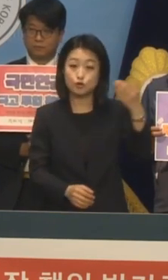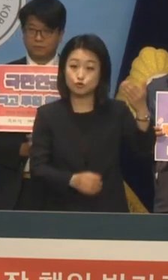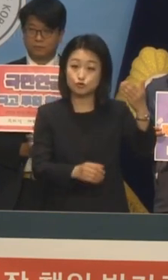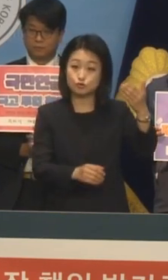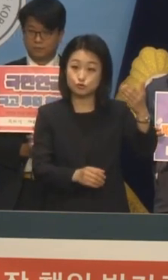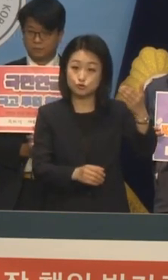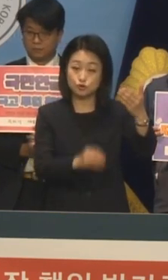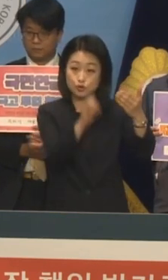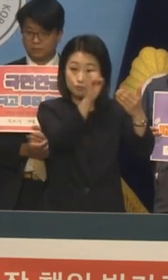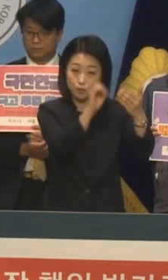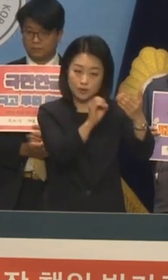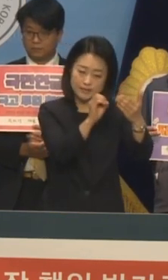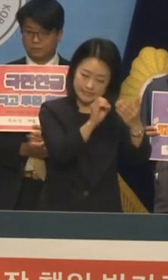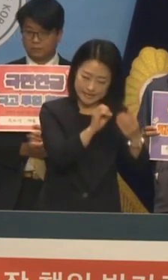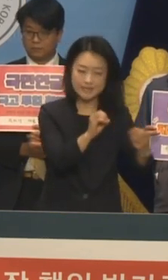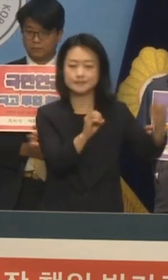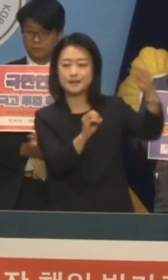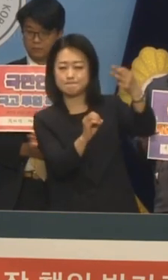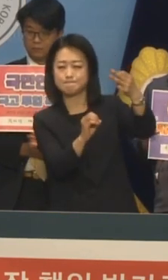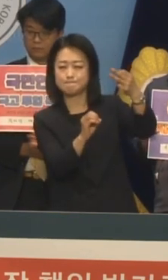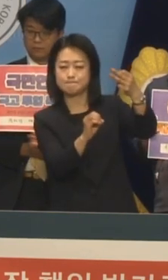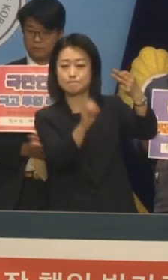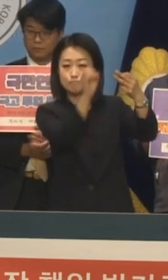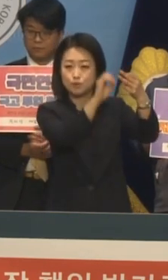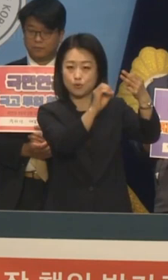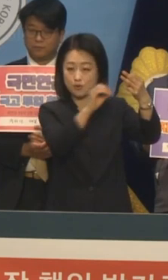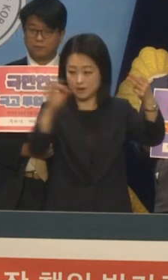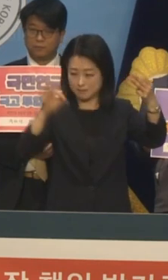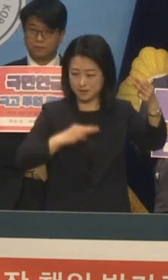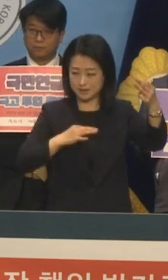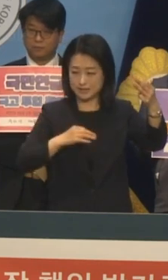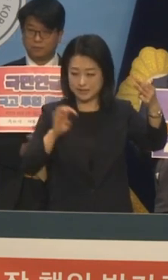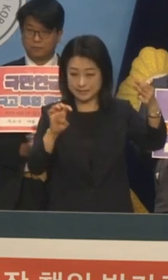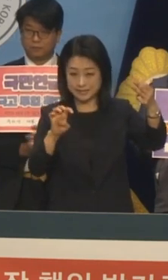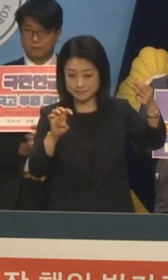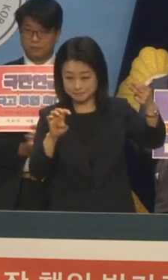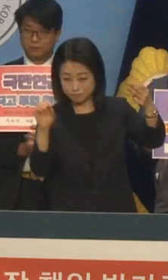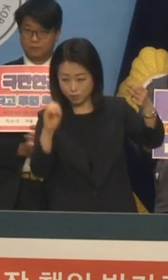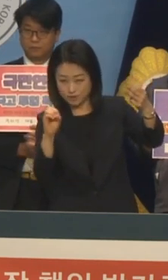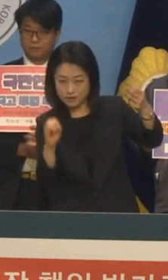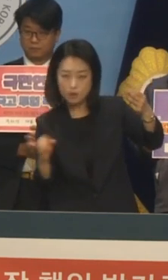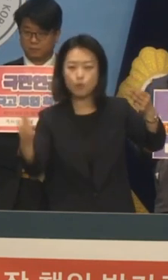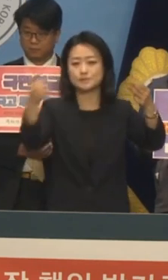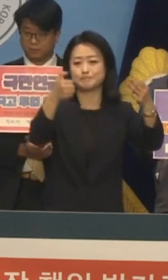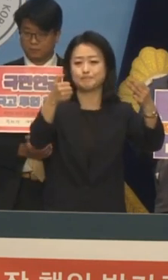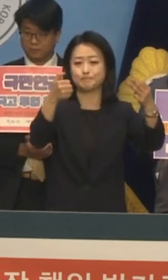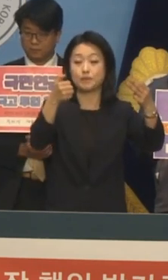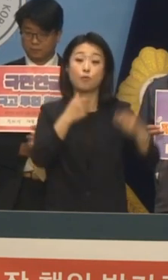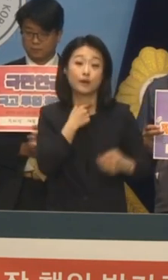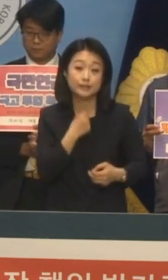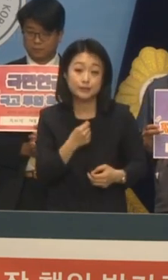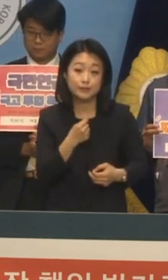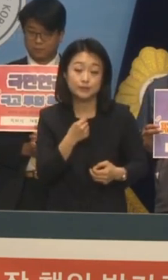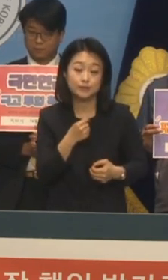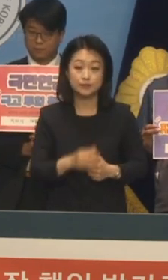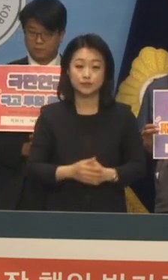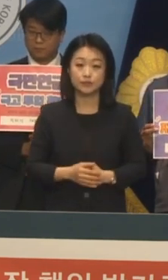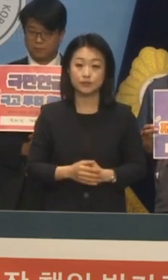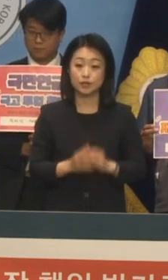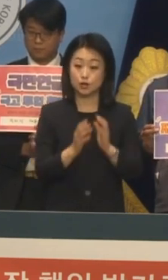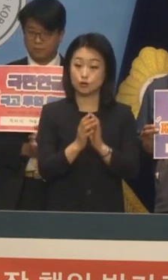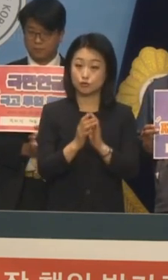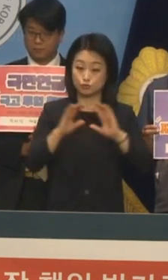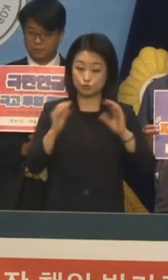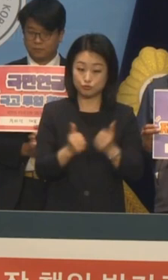9%에서 13%를 올리고 받는 돈은 40%에서 50%로 늘리는 안을 선택했습니다. 국회는